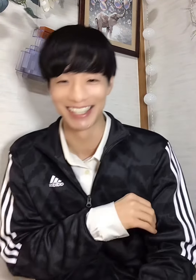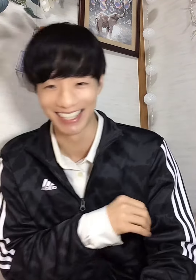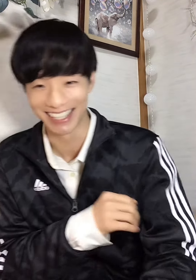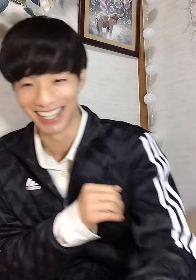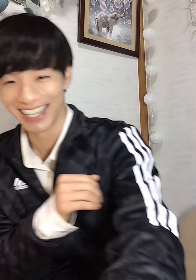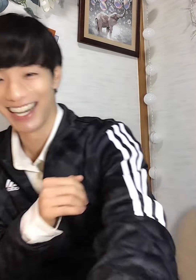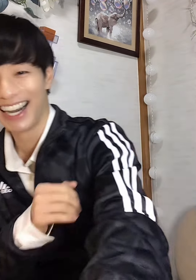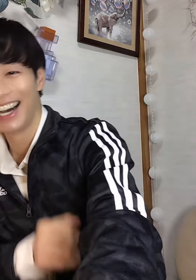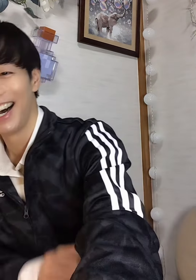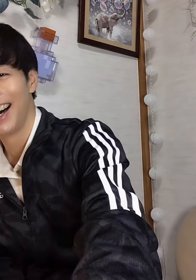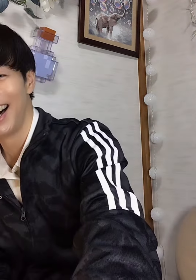してきた。